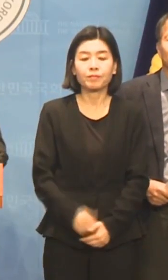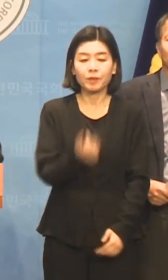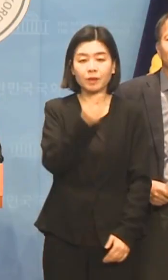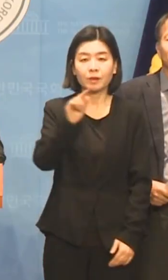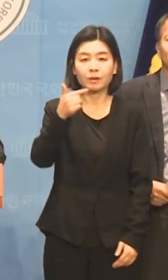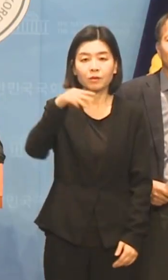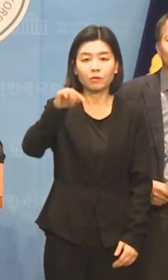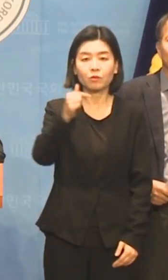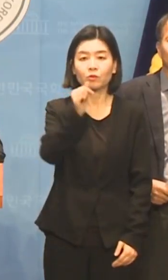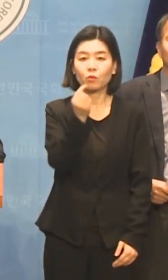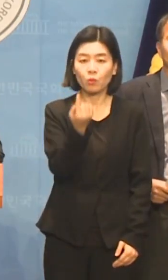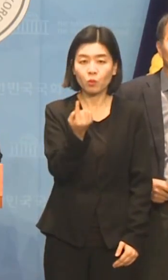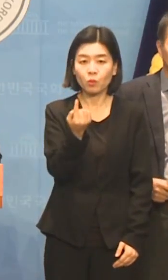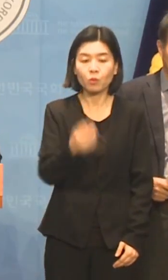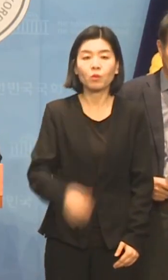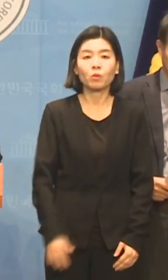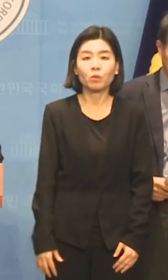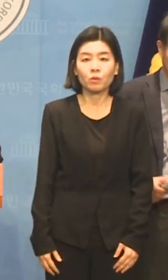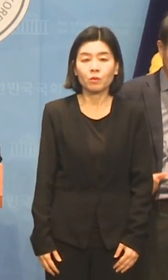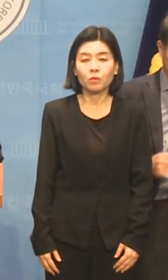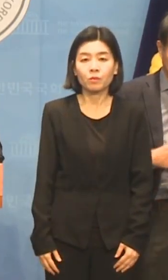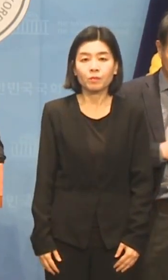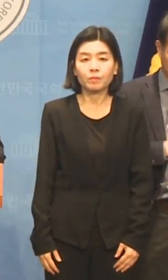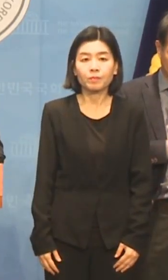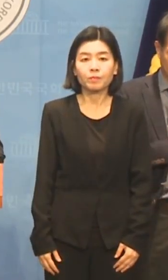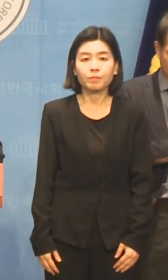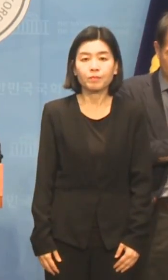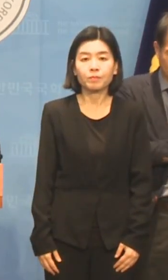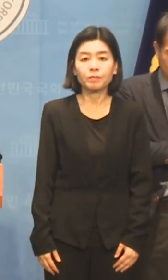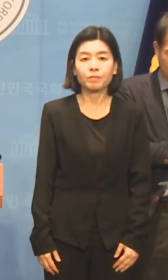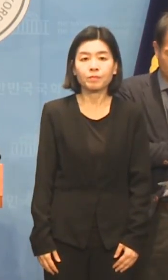한준호 사금독이 공동위원장이십니다.